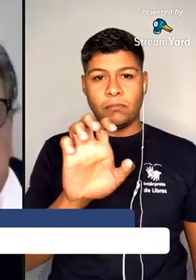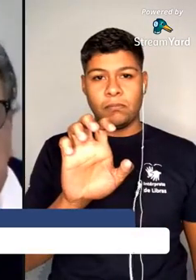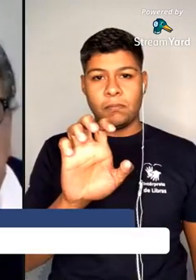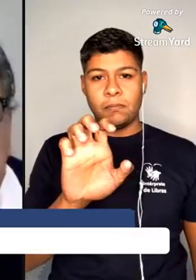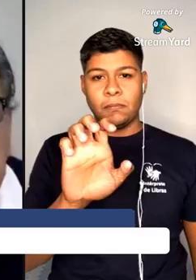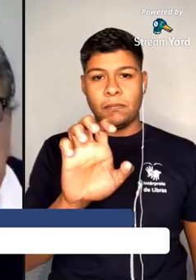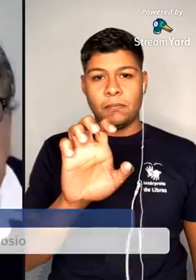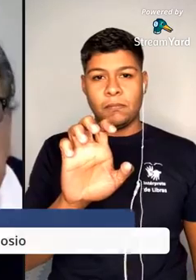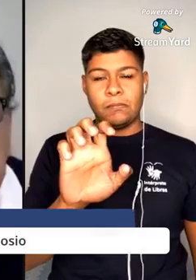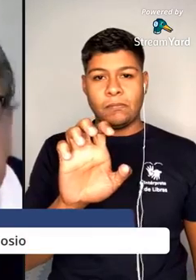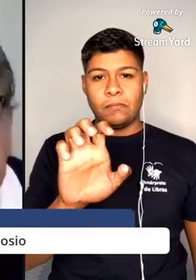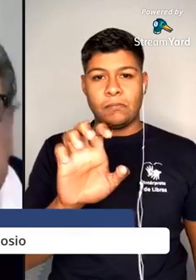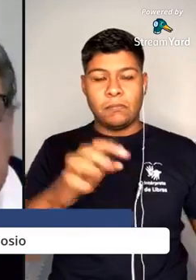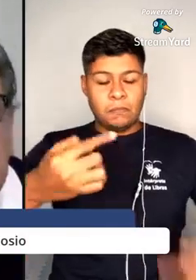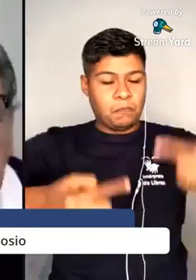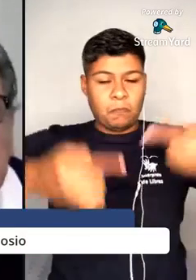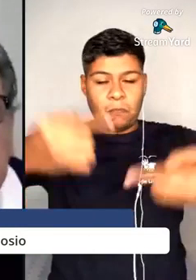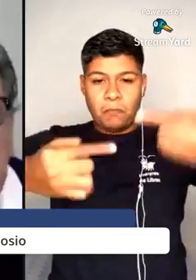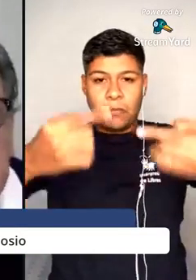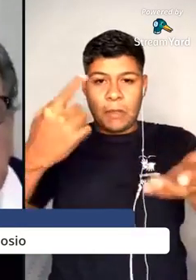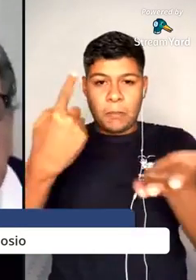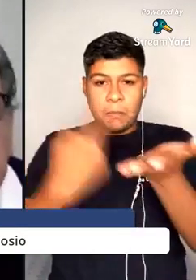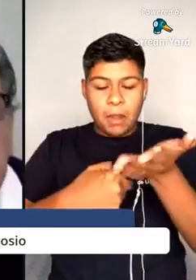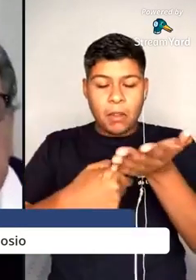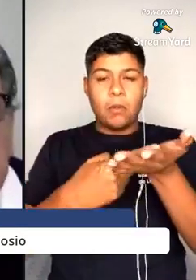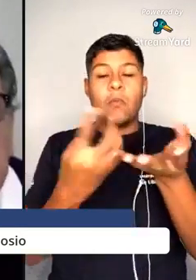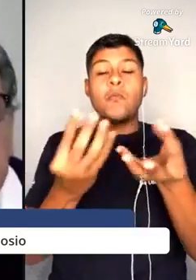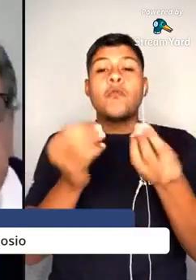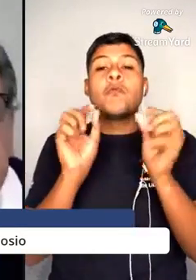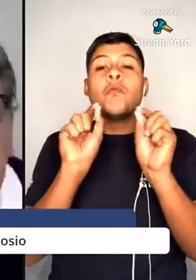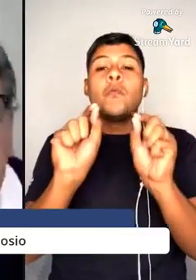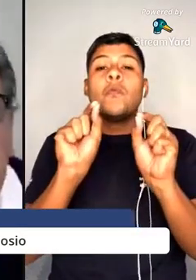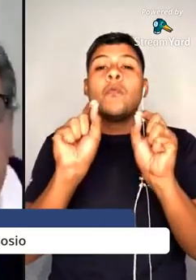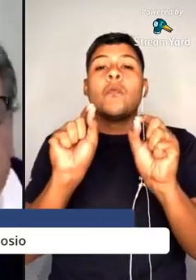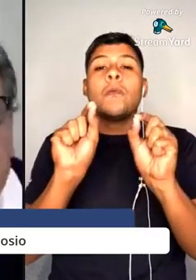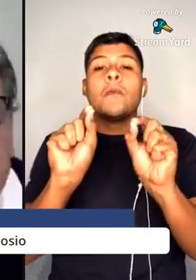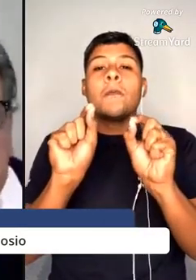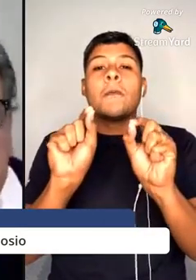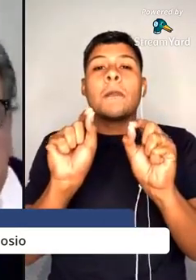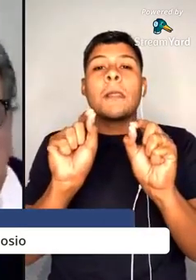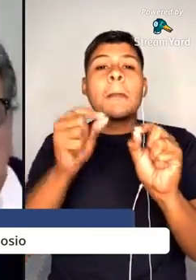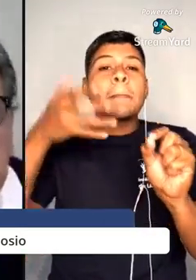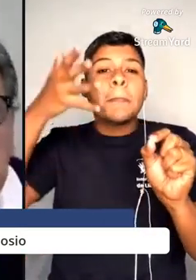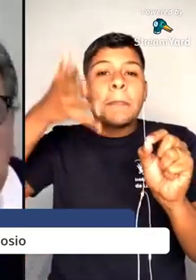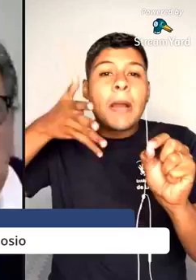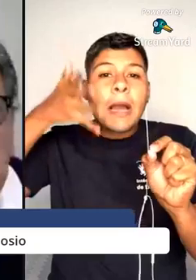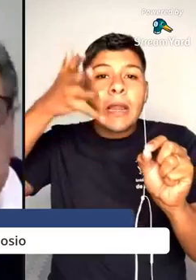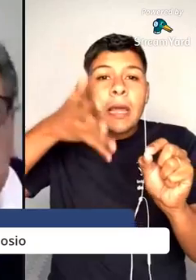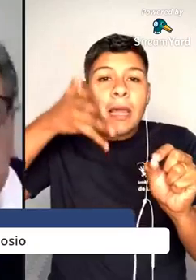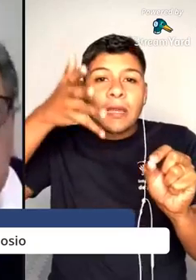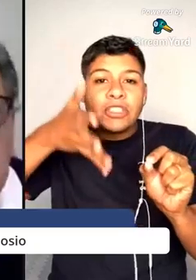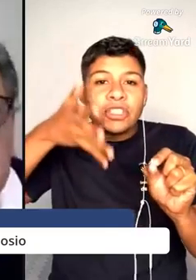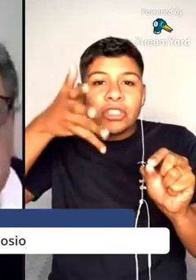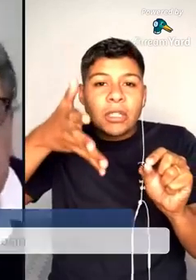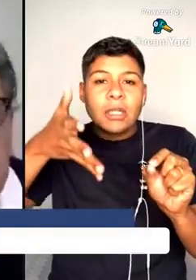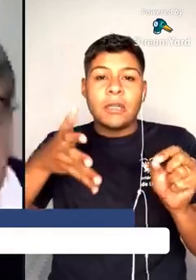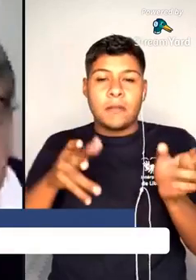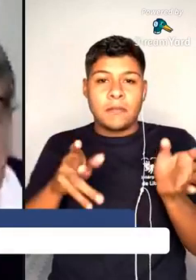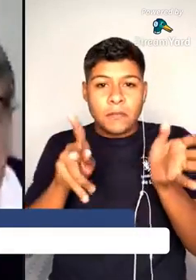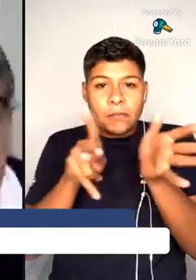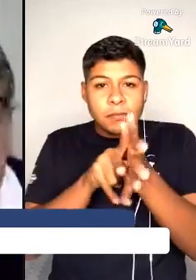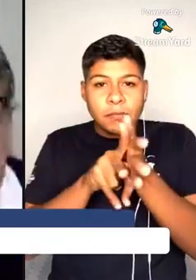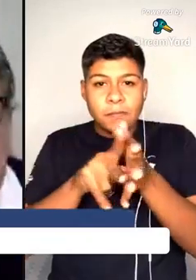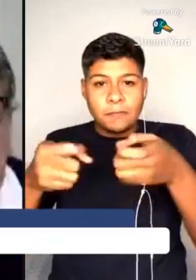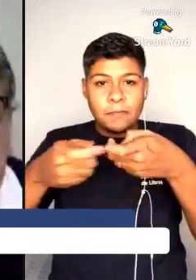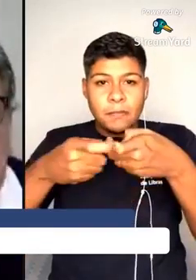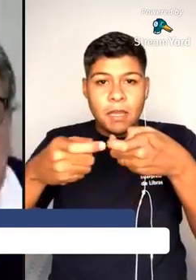um discurso, dentre tantos que marcou muito, foi uma palestra, não, um discurso de um